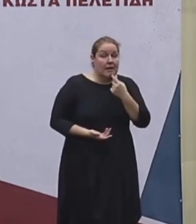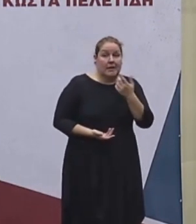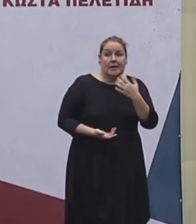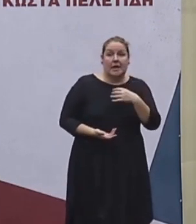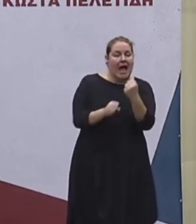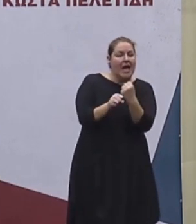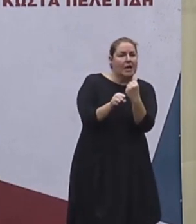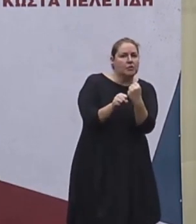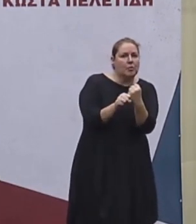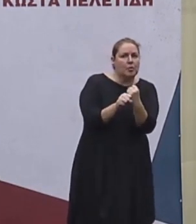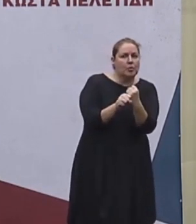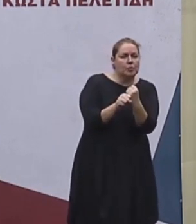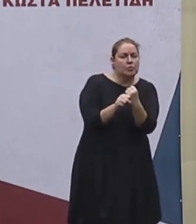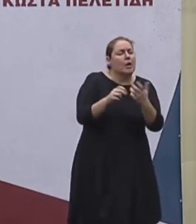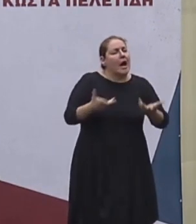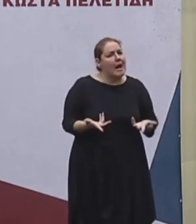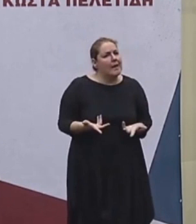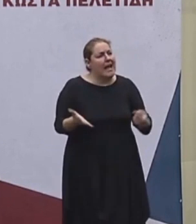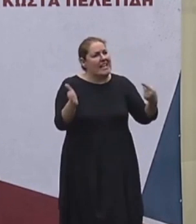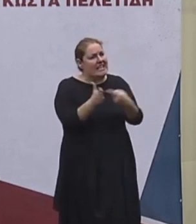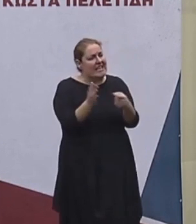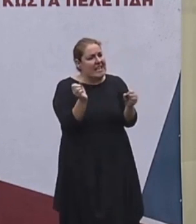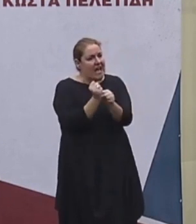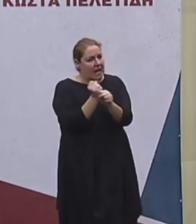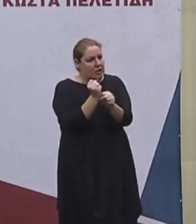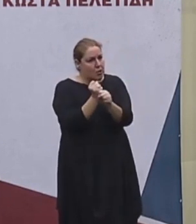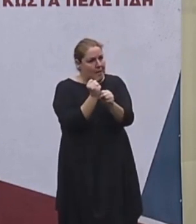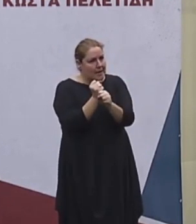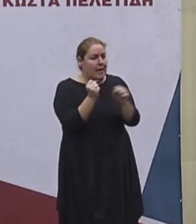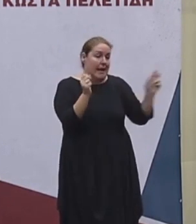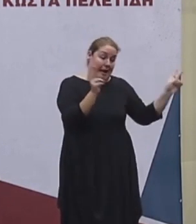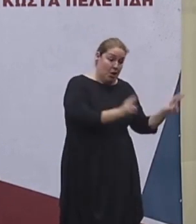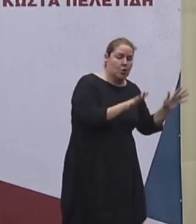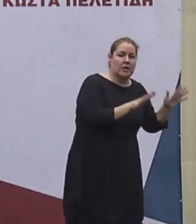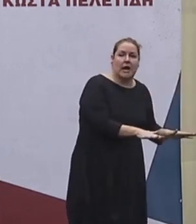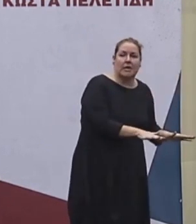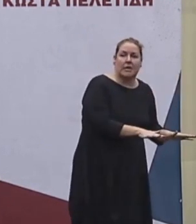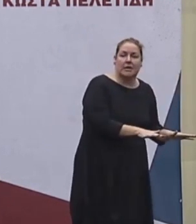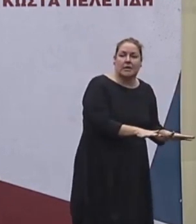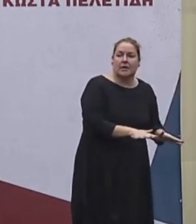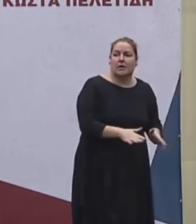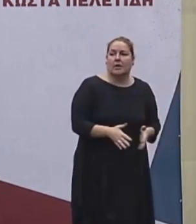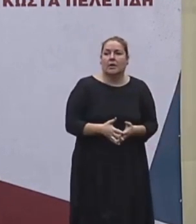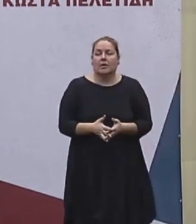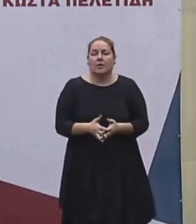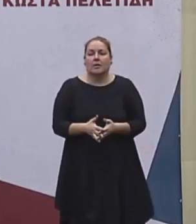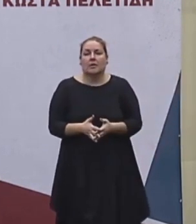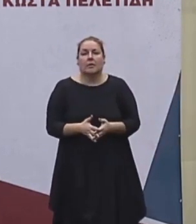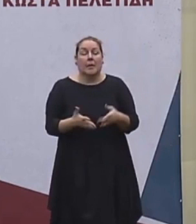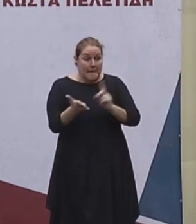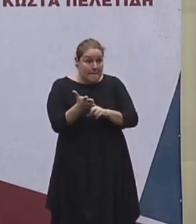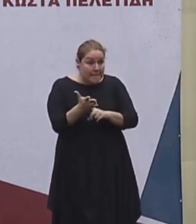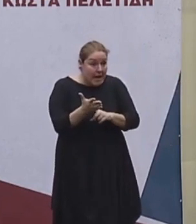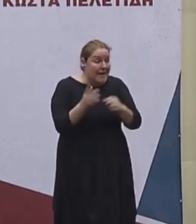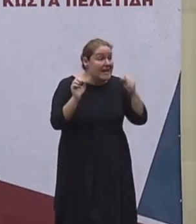1.000 εργαζόμενους, αλλά 1.000 εργαζόμενοι λιγότερο άνεργοι, είναι κάτι το οποίο δεν είναι θεωρητικό και